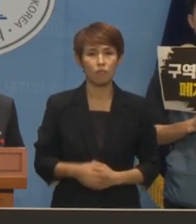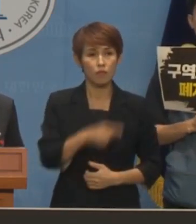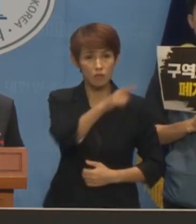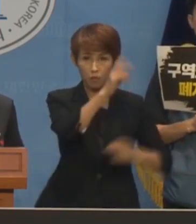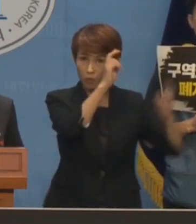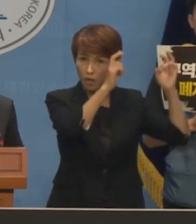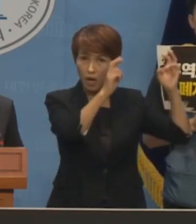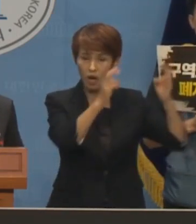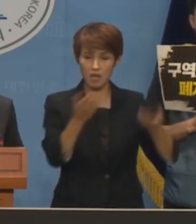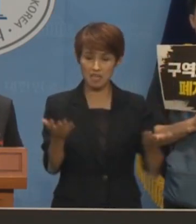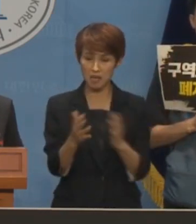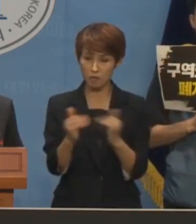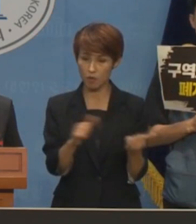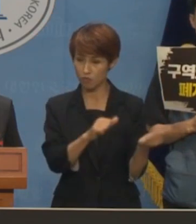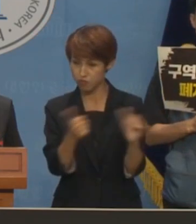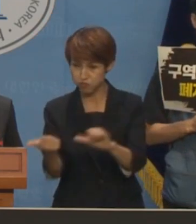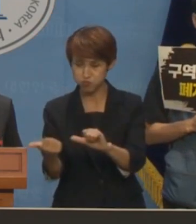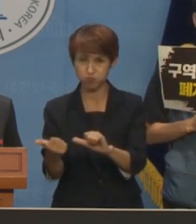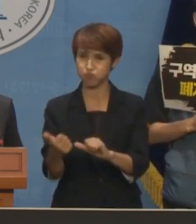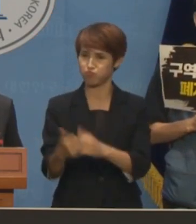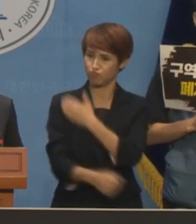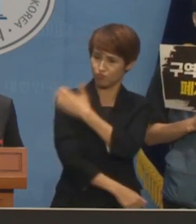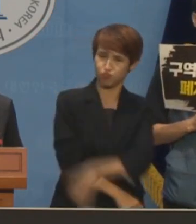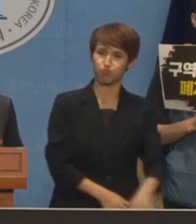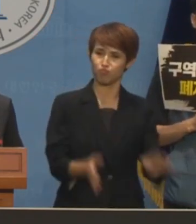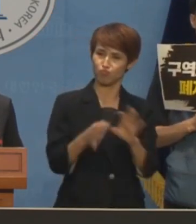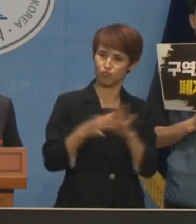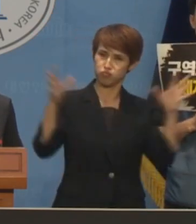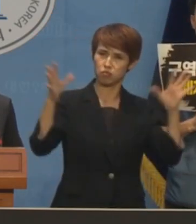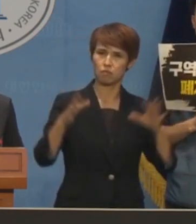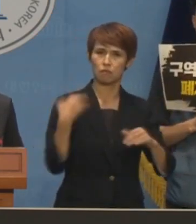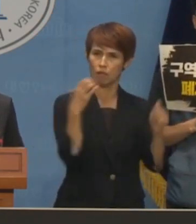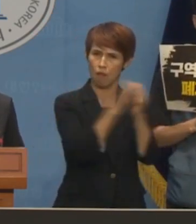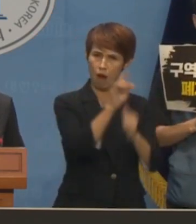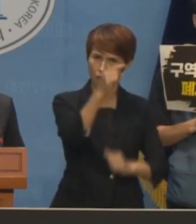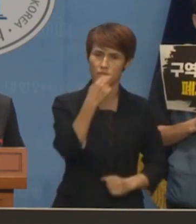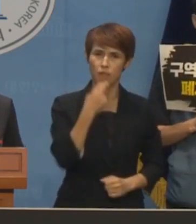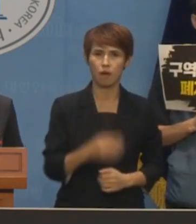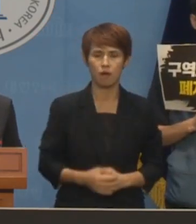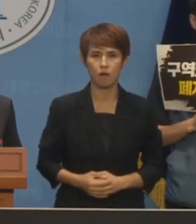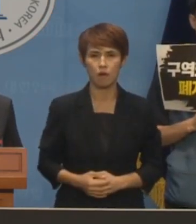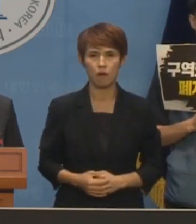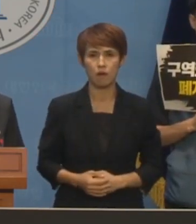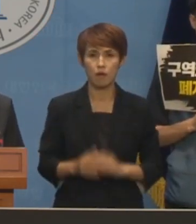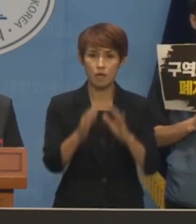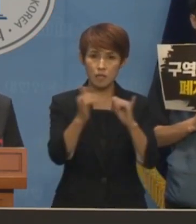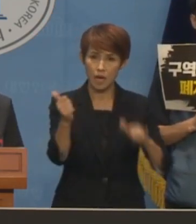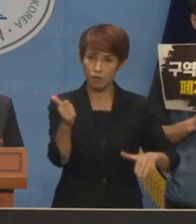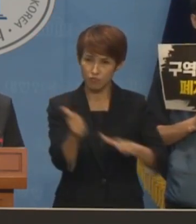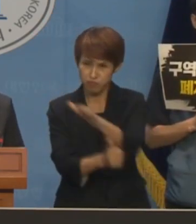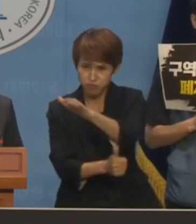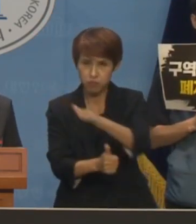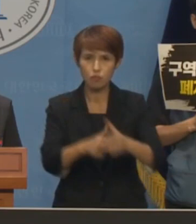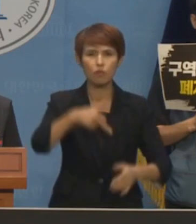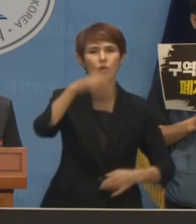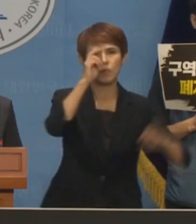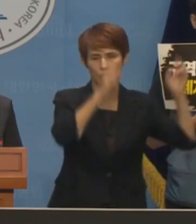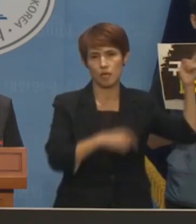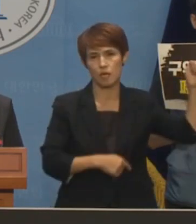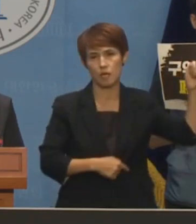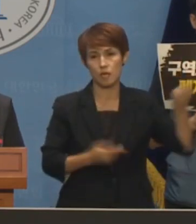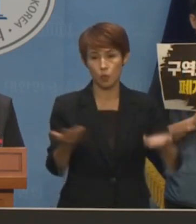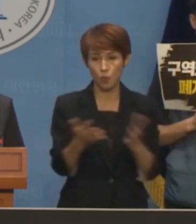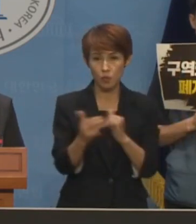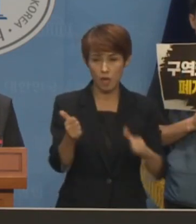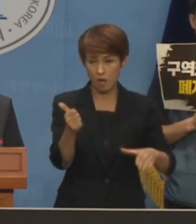노동자들의 죽음에 어떠한 책임도 다하고 있지 않습니다 사람 죽이는 쿠팡 노동자 죽이는